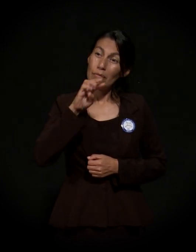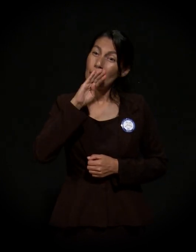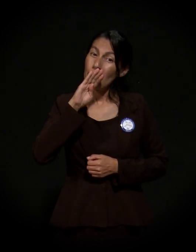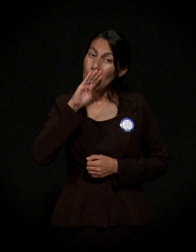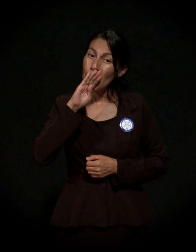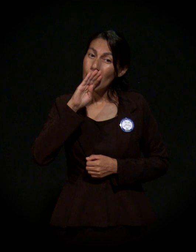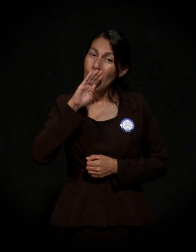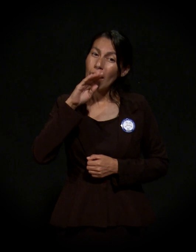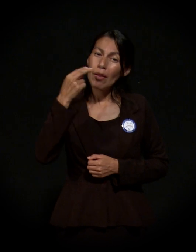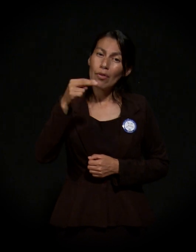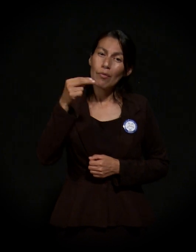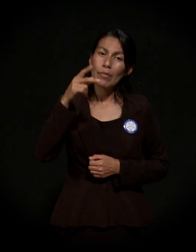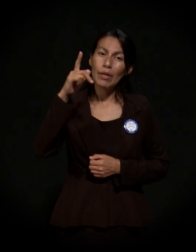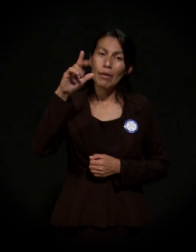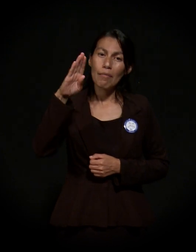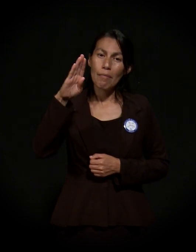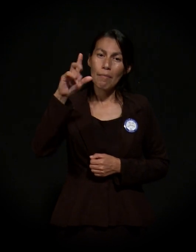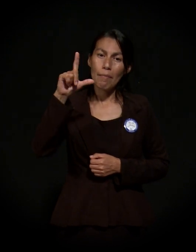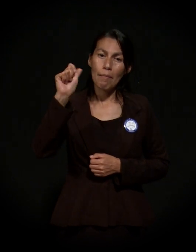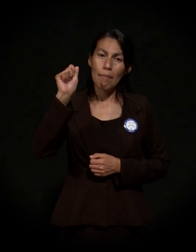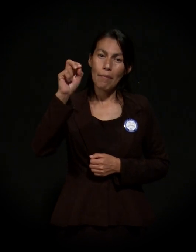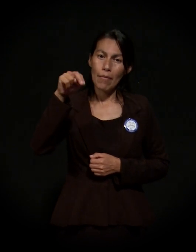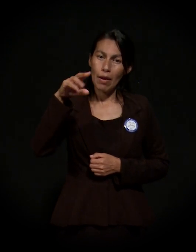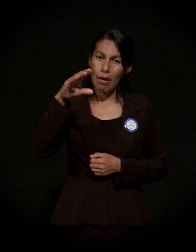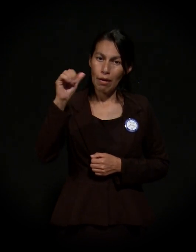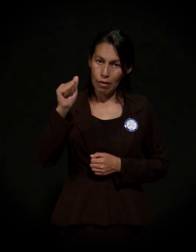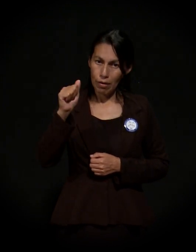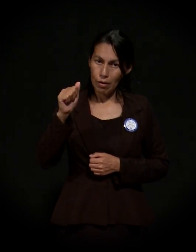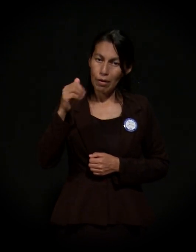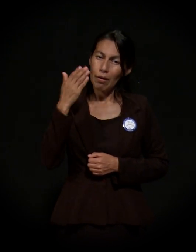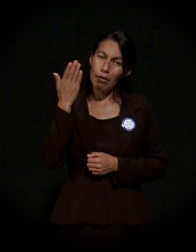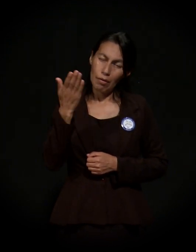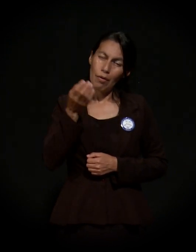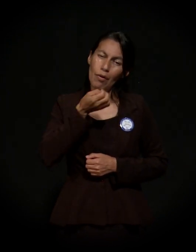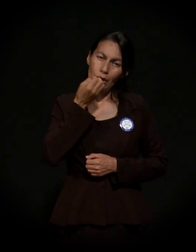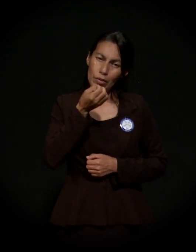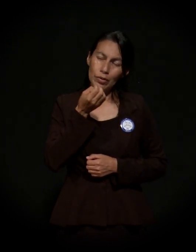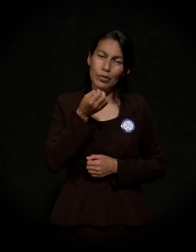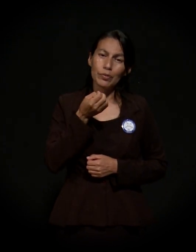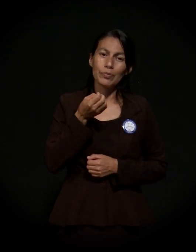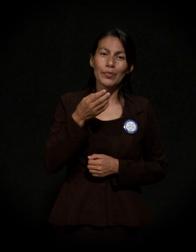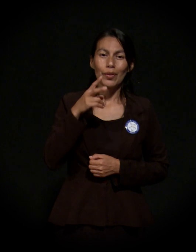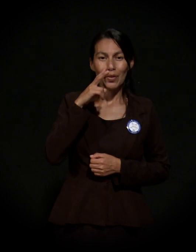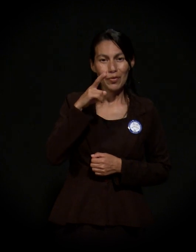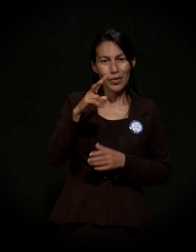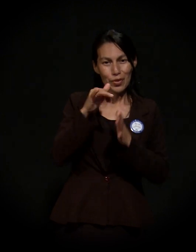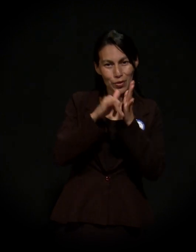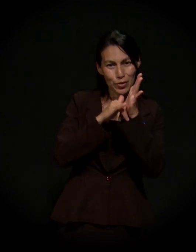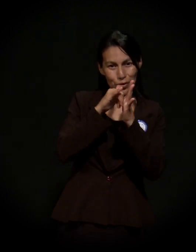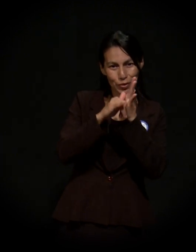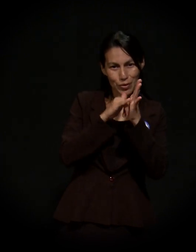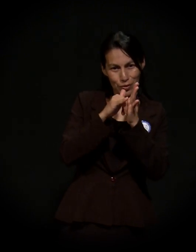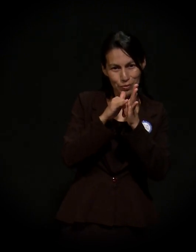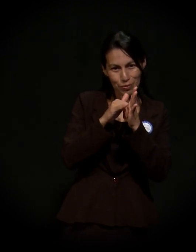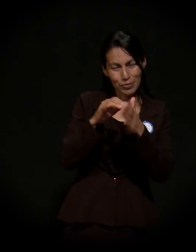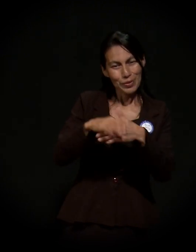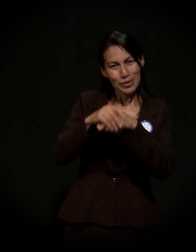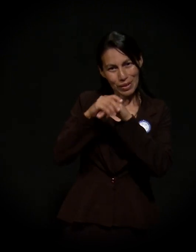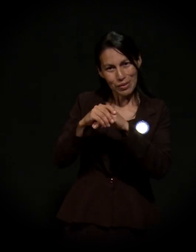Salvador. Los veo por YouTube. Un saludo para ti, Salvador, y vamos a estar orando por tu